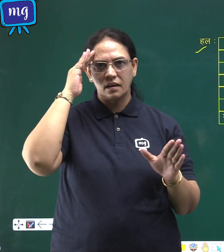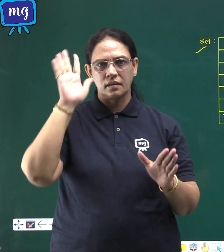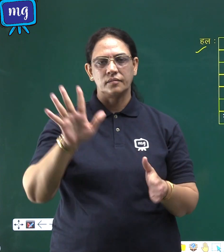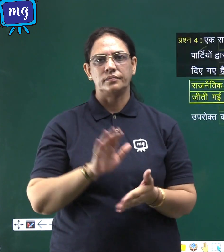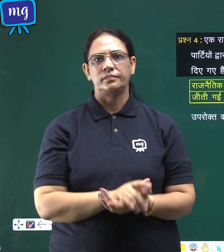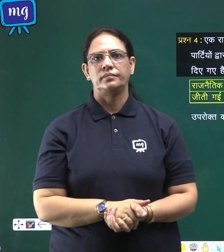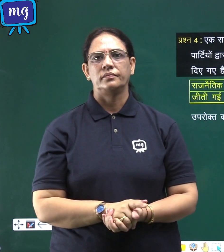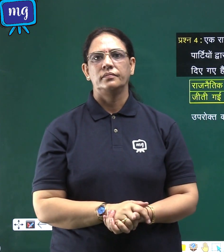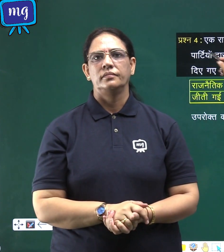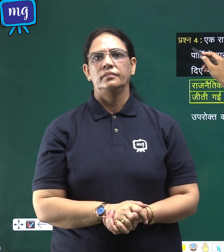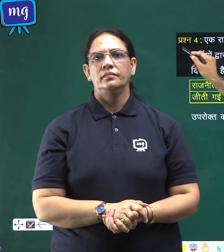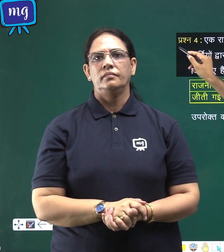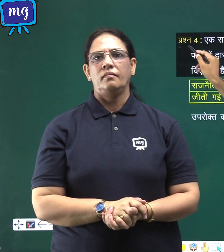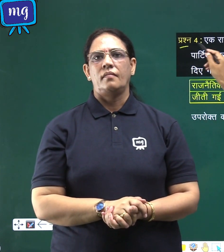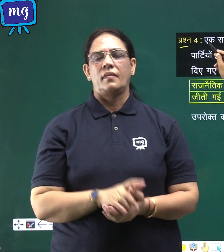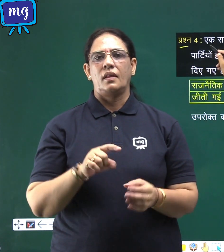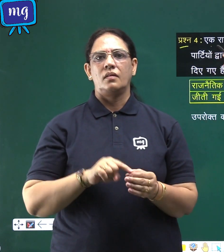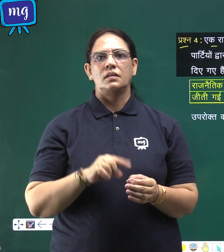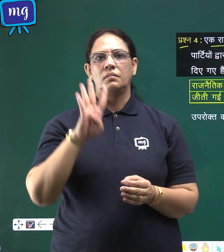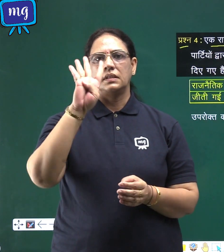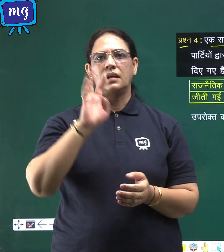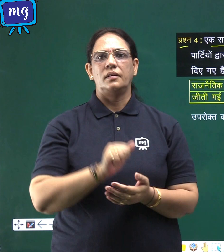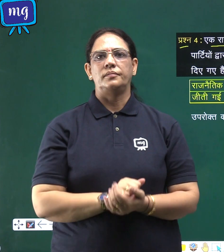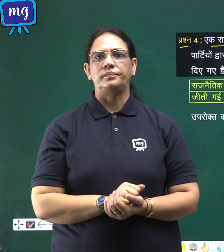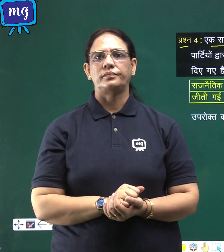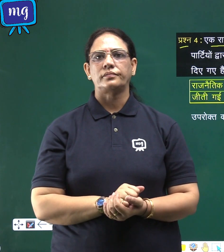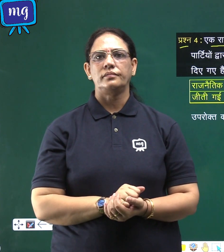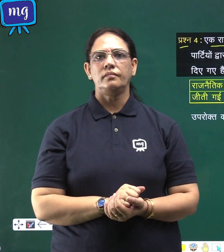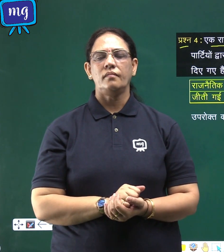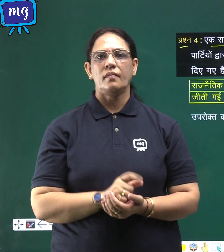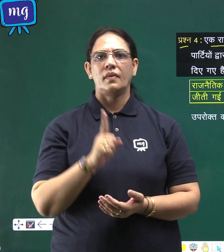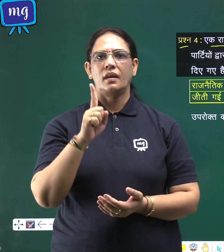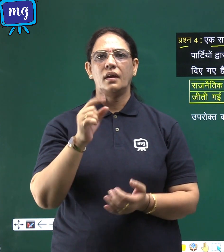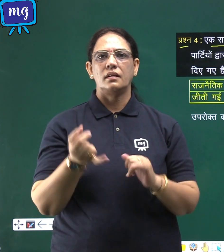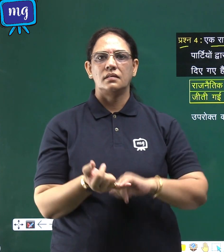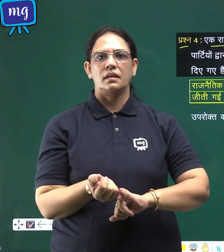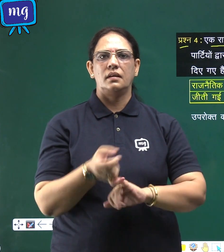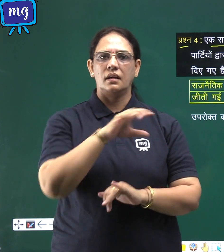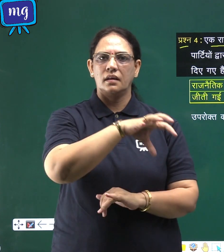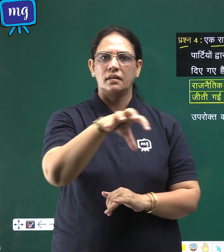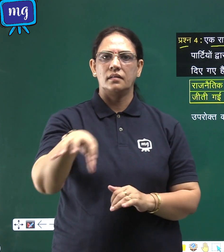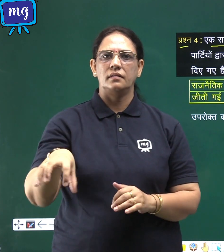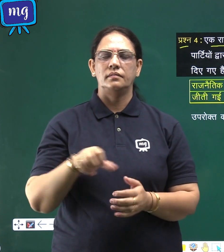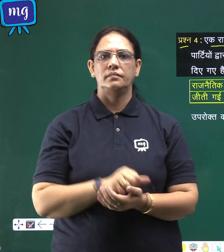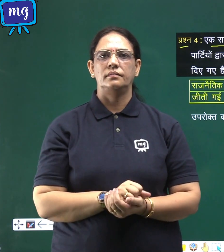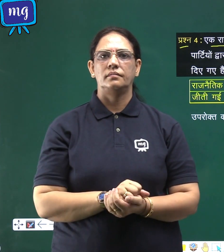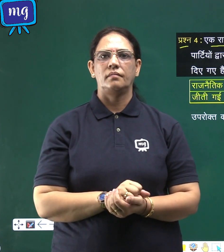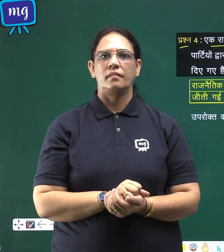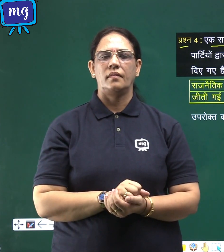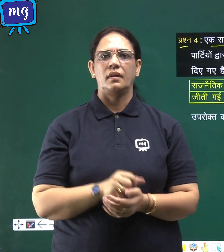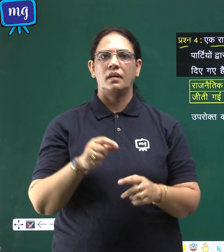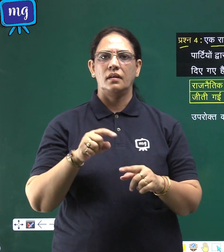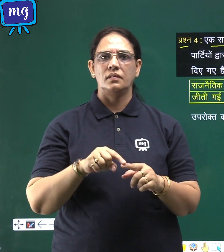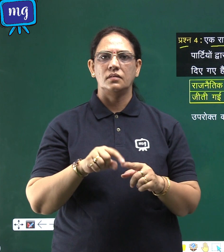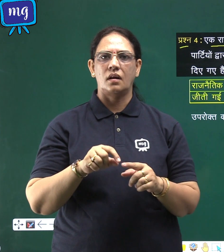प्रिशन नंबर चार एक राज्य के विदावन सवा